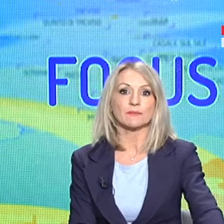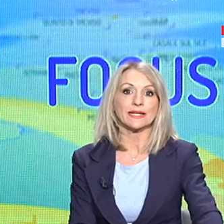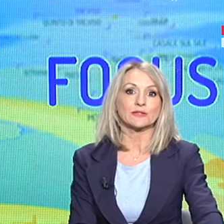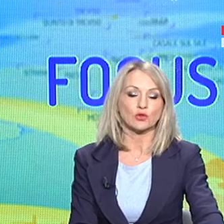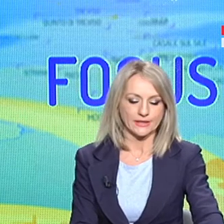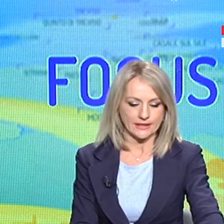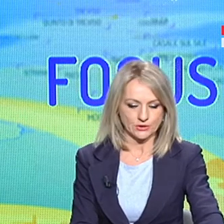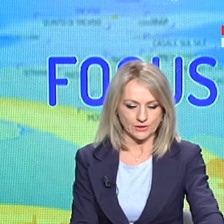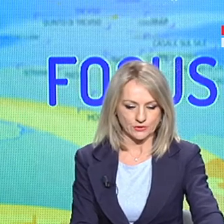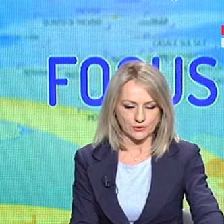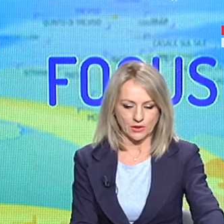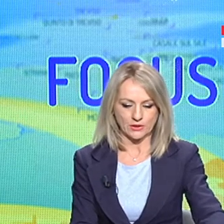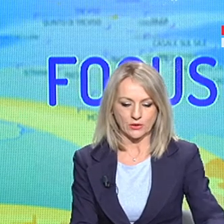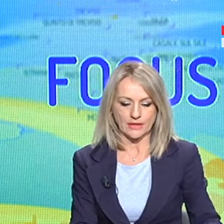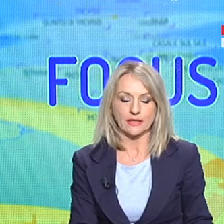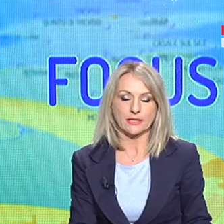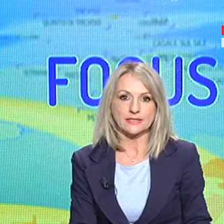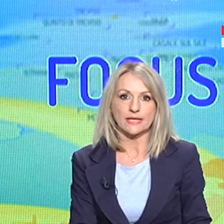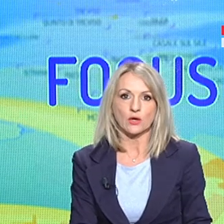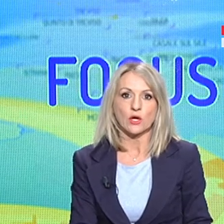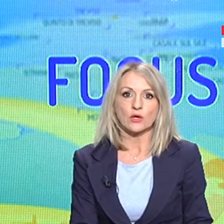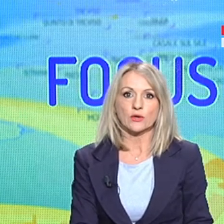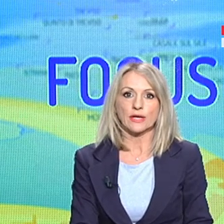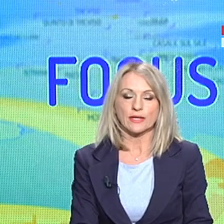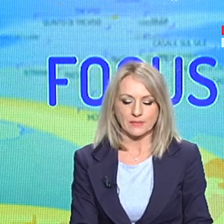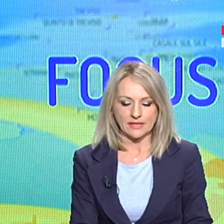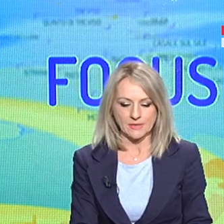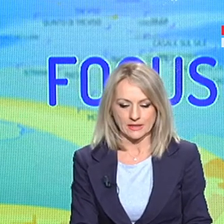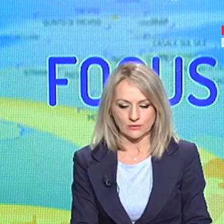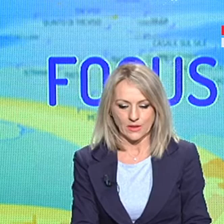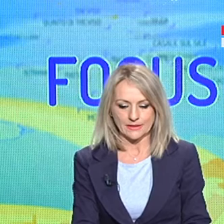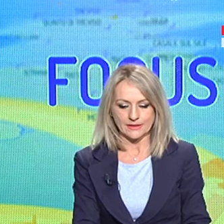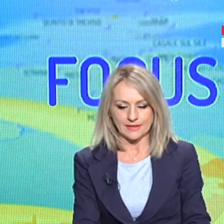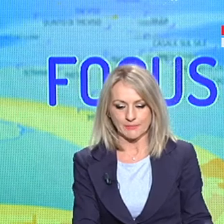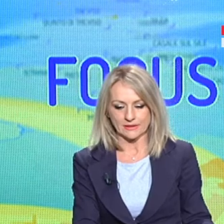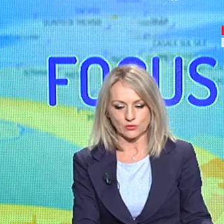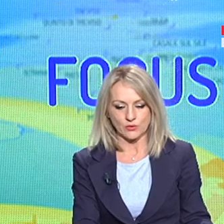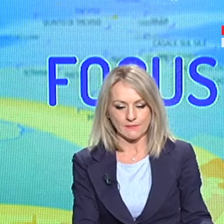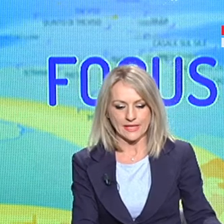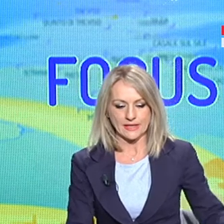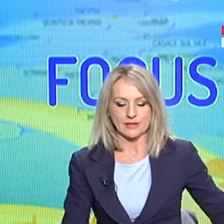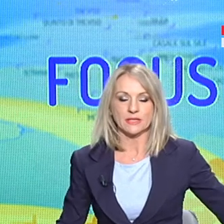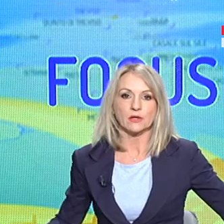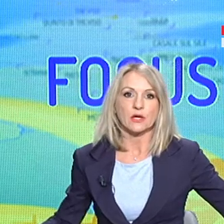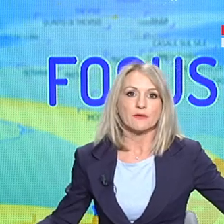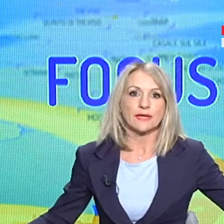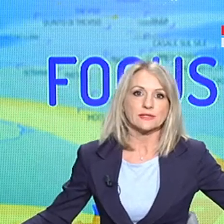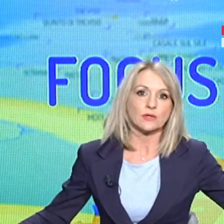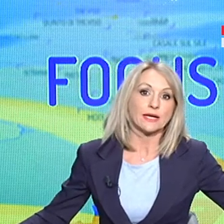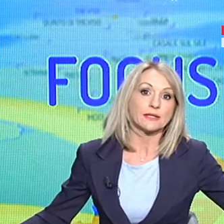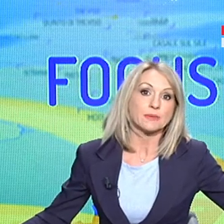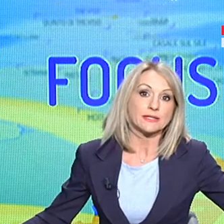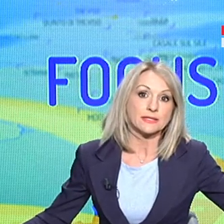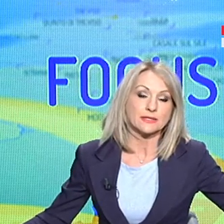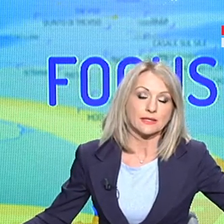respiro agli albergatori del centro storico, che iniziano con le prime graduali riaperture, ma il cammino verso